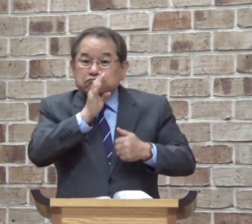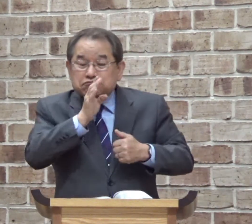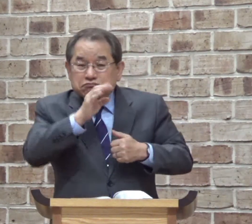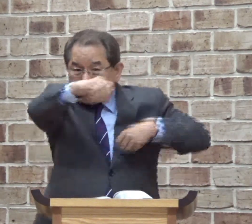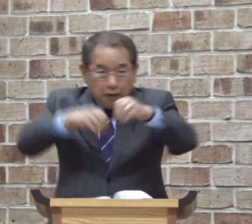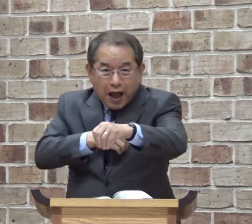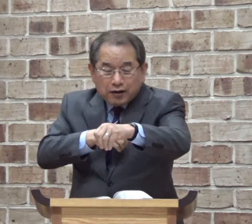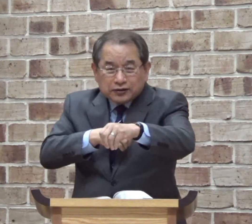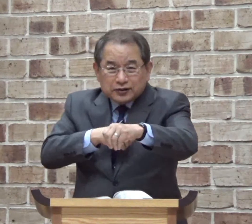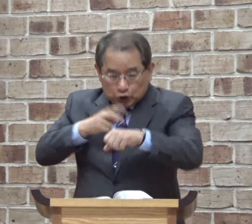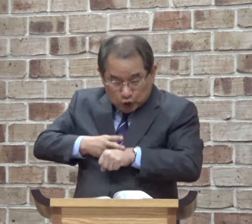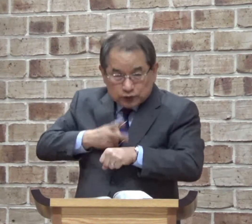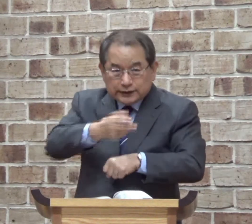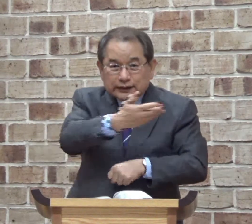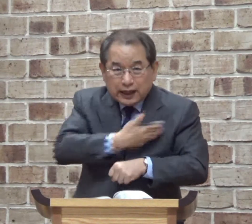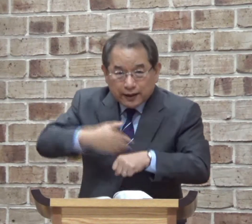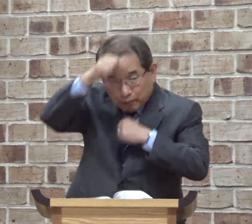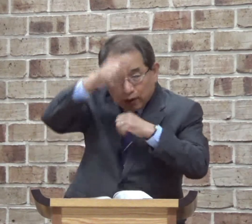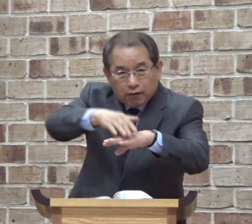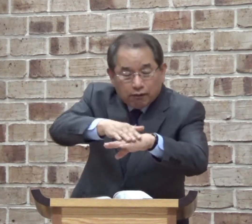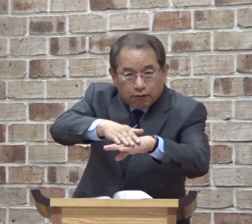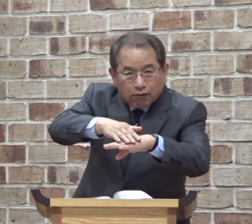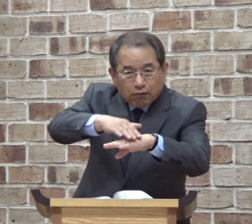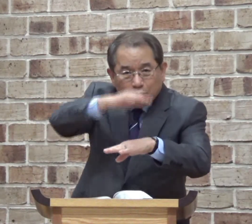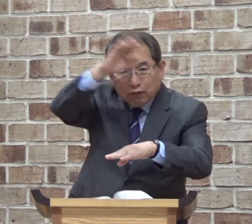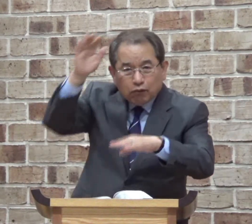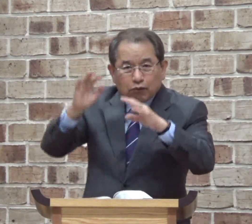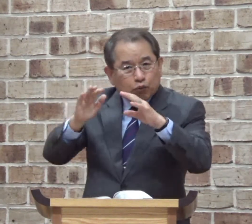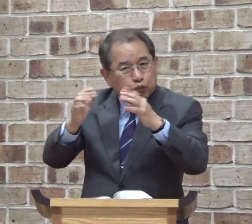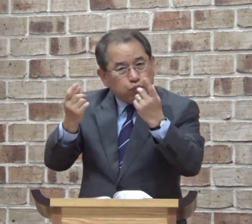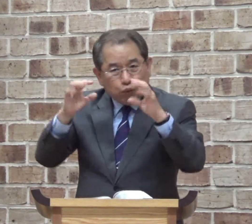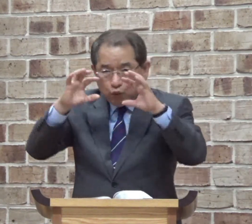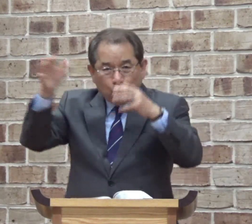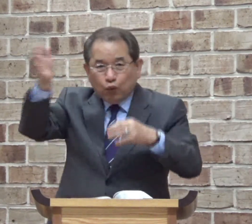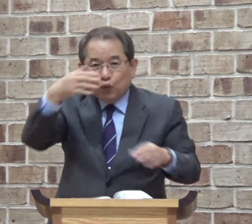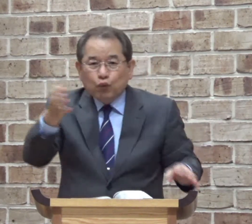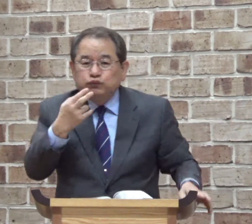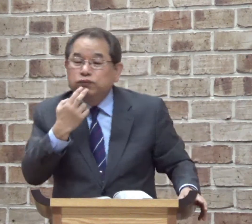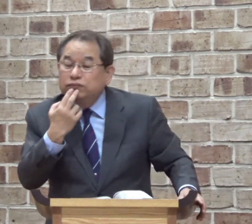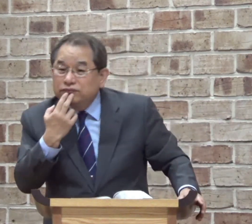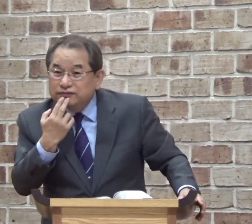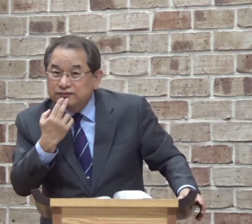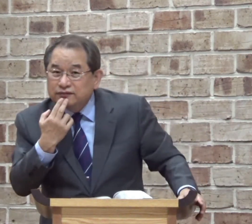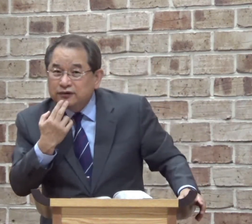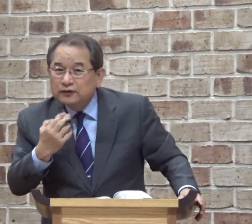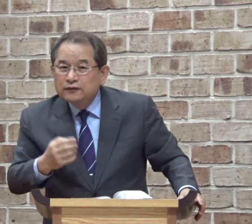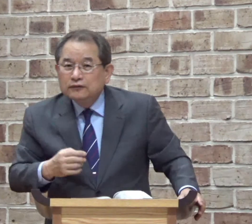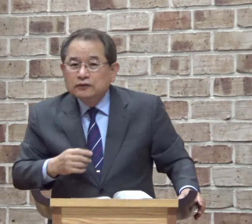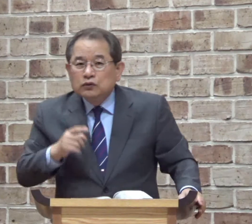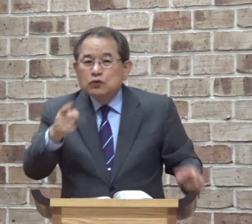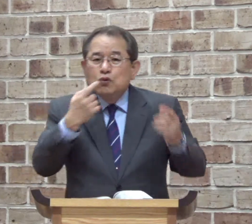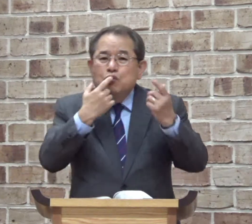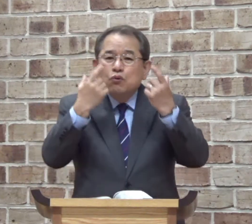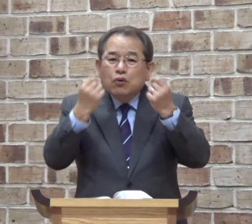이와 같이 예수님은 겸손의 모습을 보여주셨습니다. 겸손의 최고치의 모습.